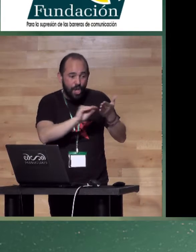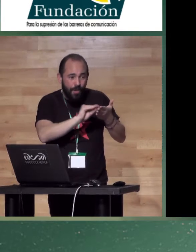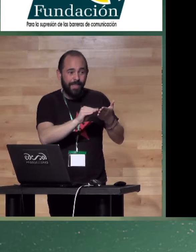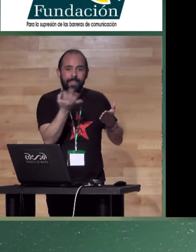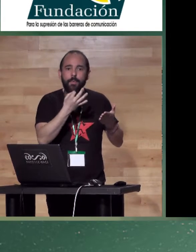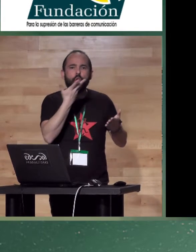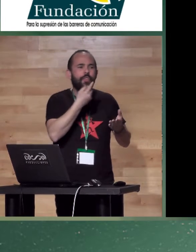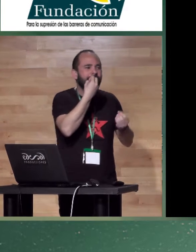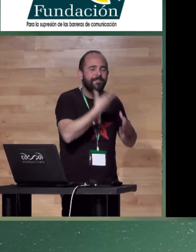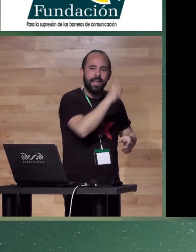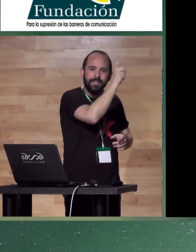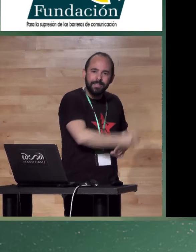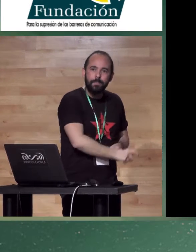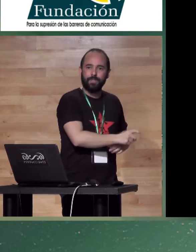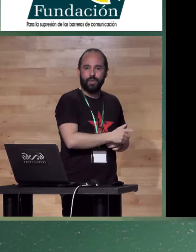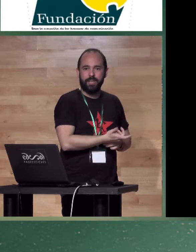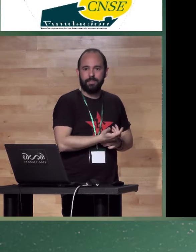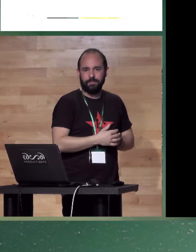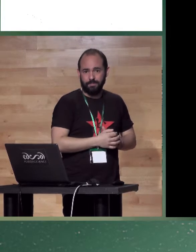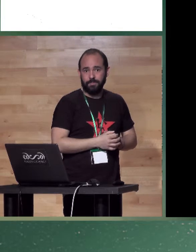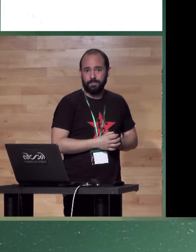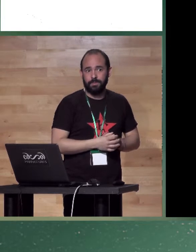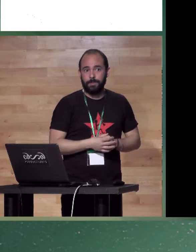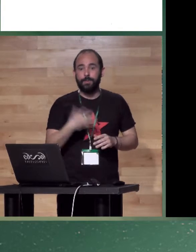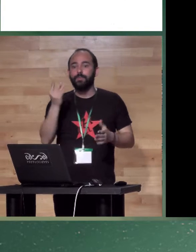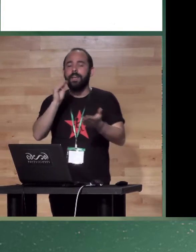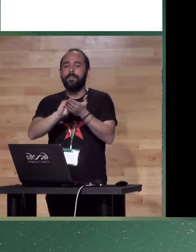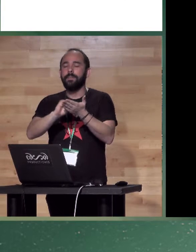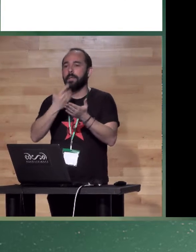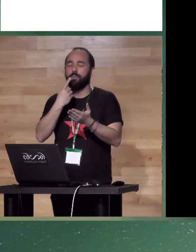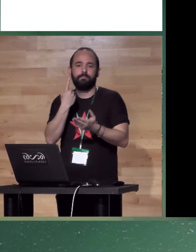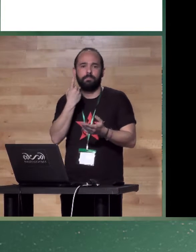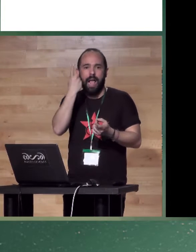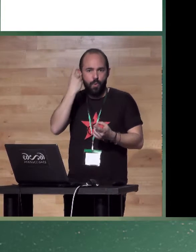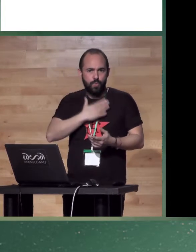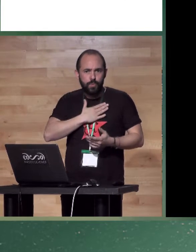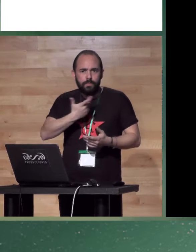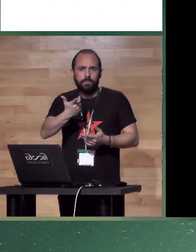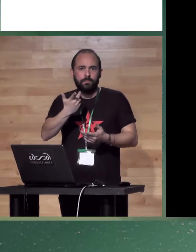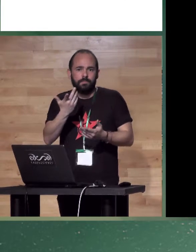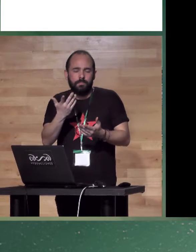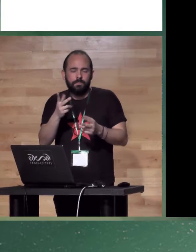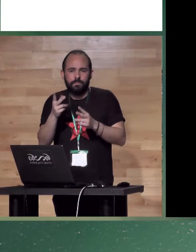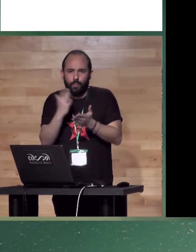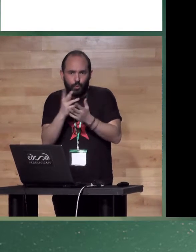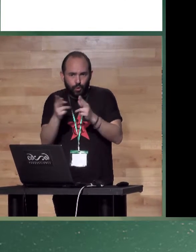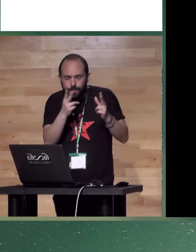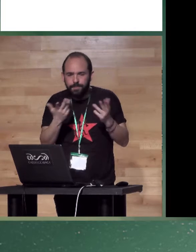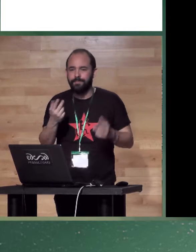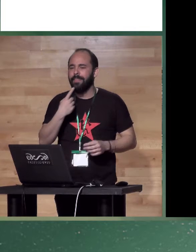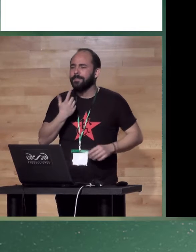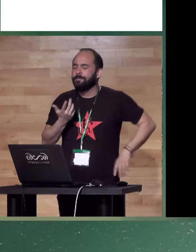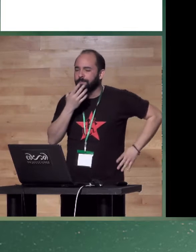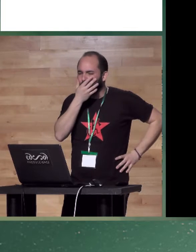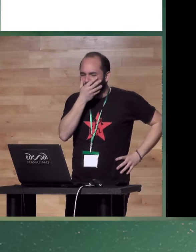Porque es importante, antes de preparar un guión, tienes que conocer bien a los personajes. Muchas veces, algunos alumnos